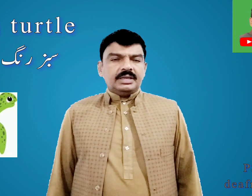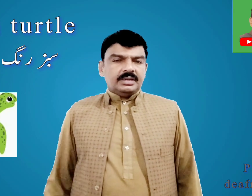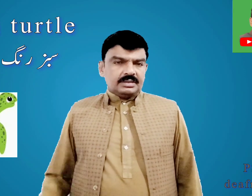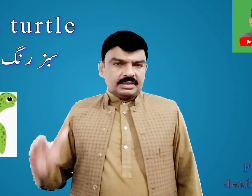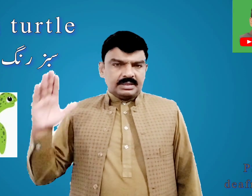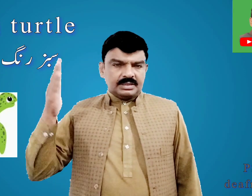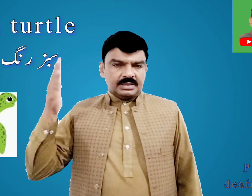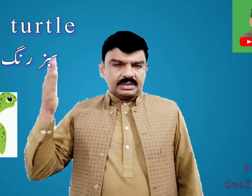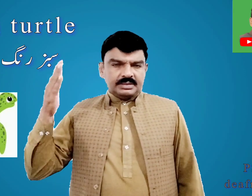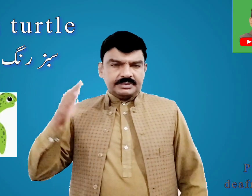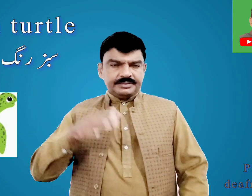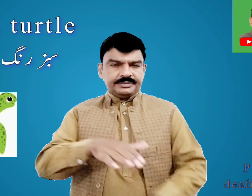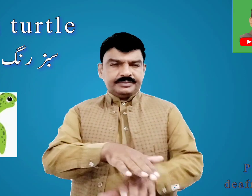ग्रीन टर्टल